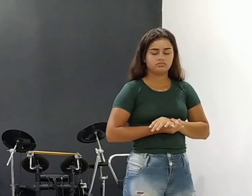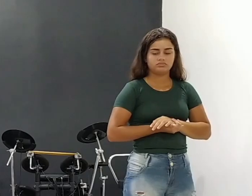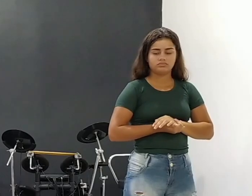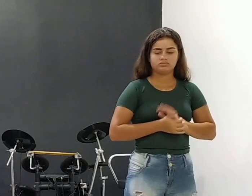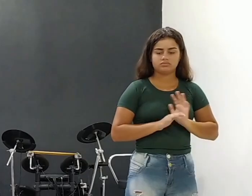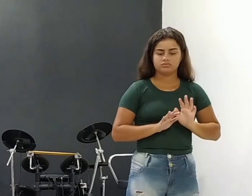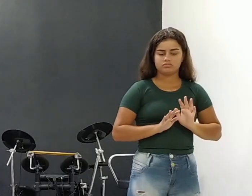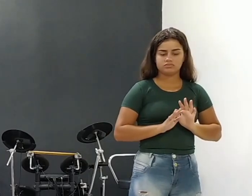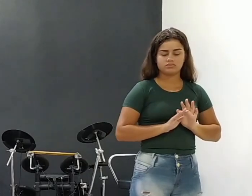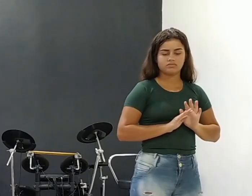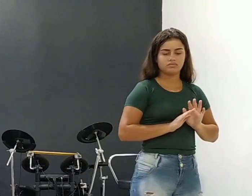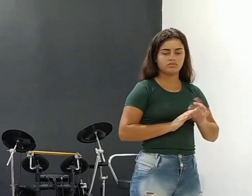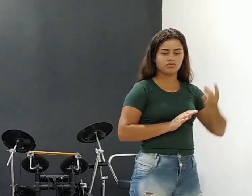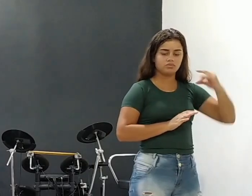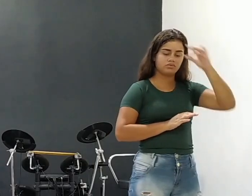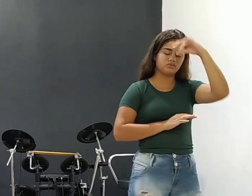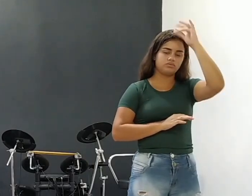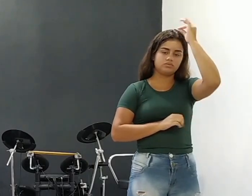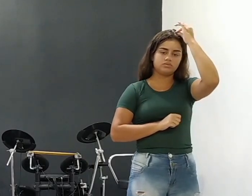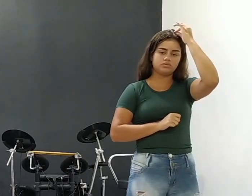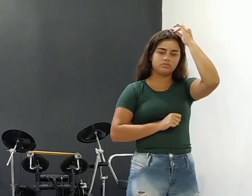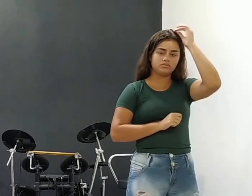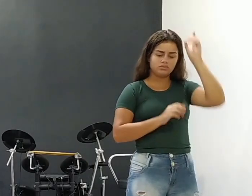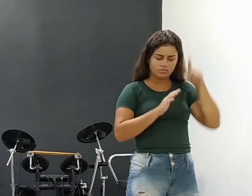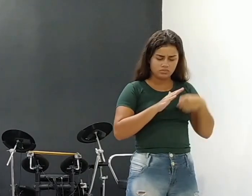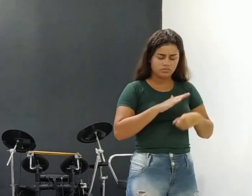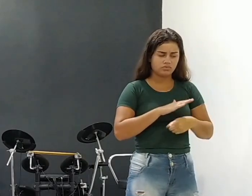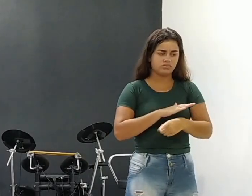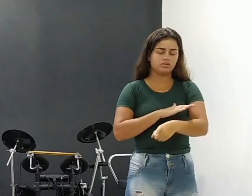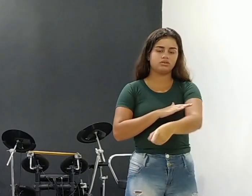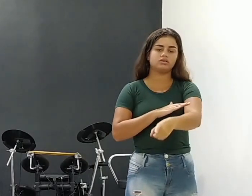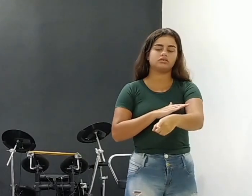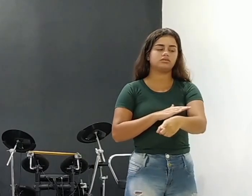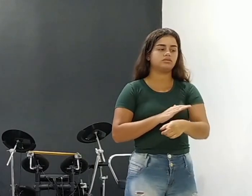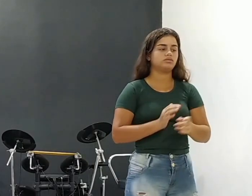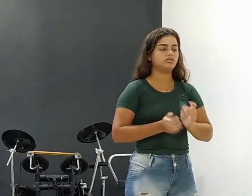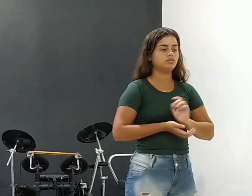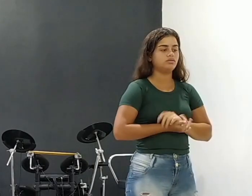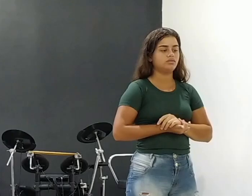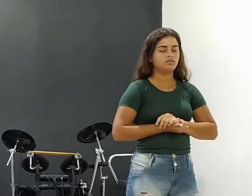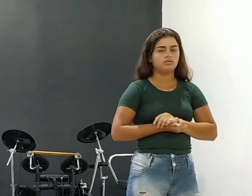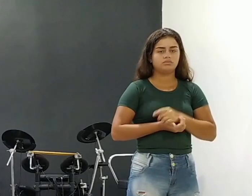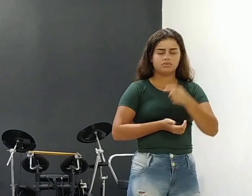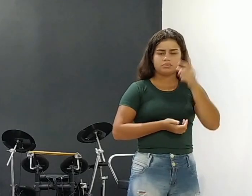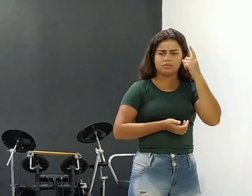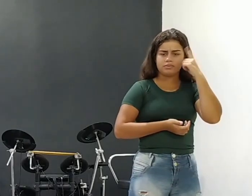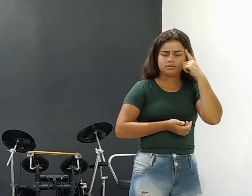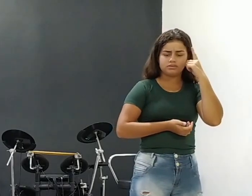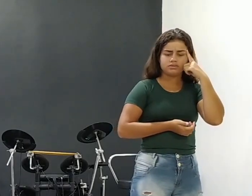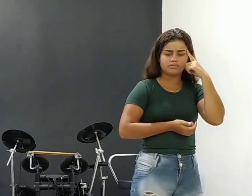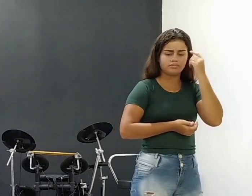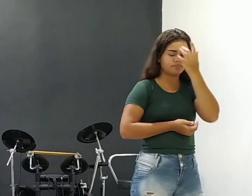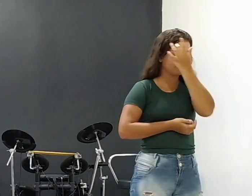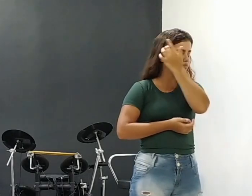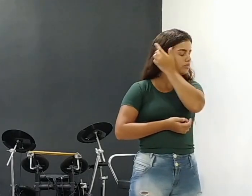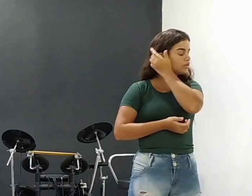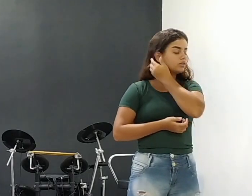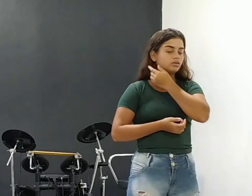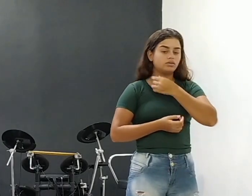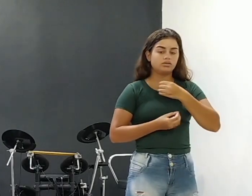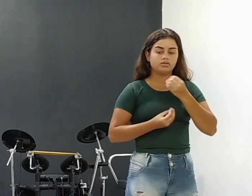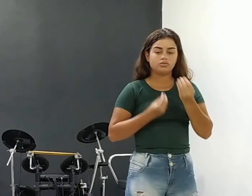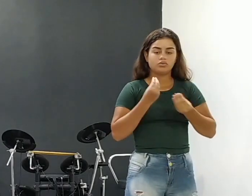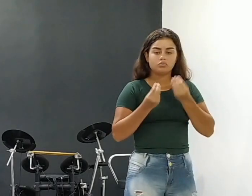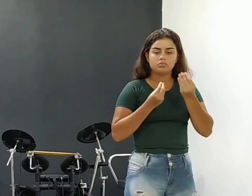Só que o que o Espírito Santo tem para nós nessa noite é muito além disso. Se você parar para poder pensar, irmãos, como é que um Deus tão grande